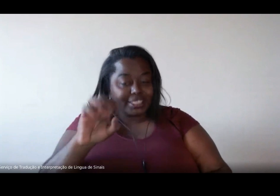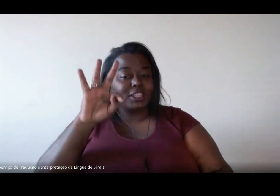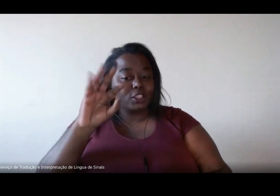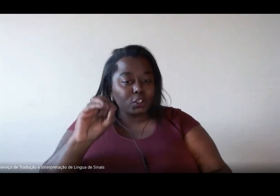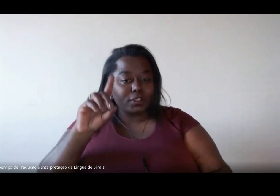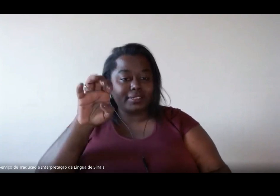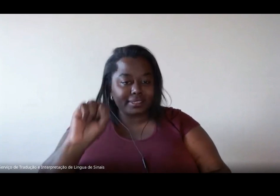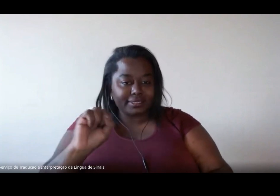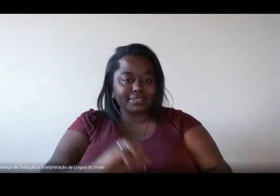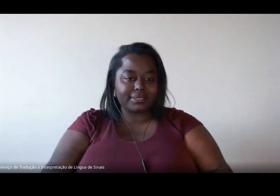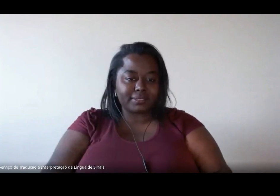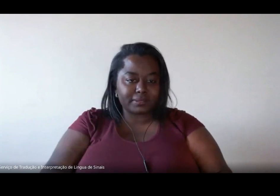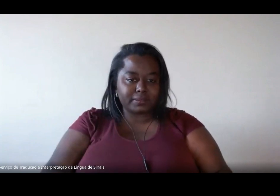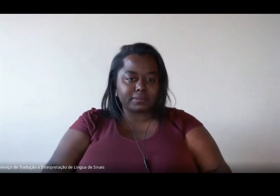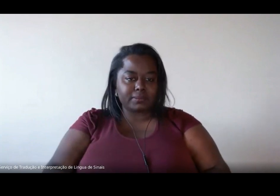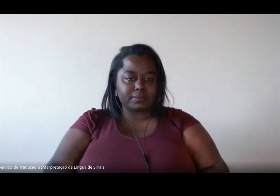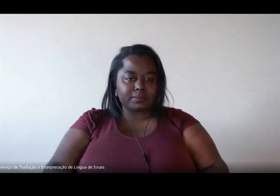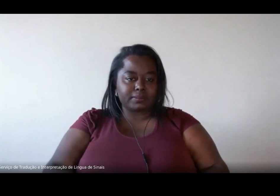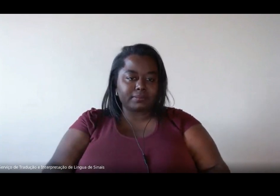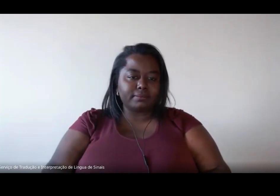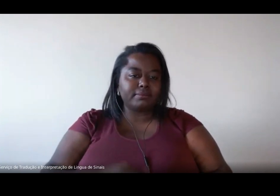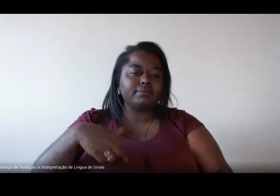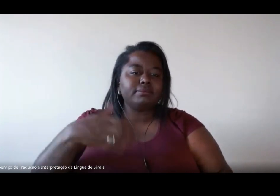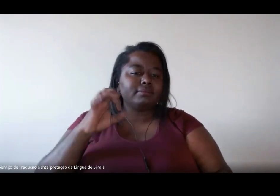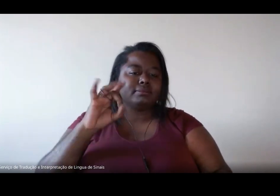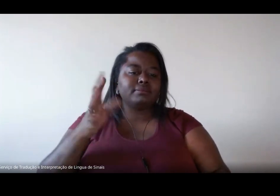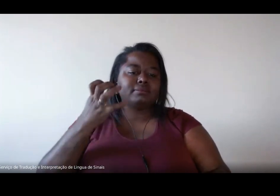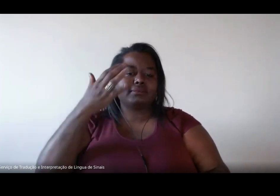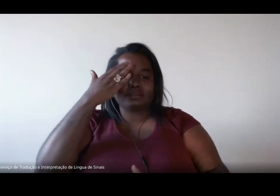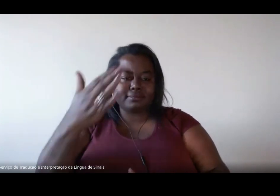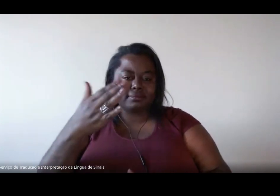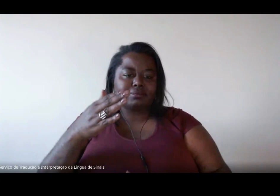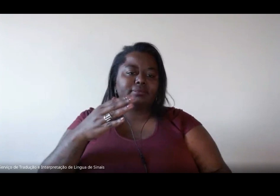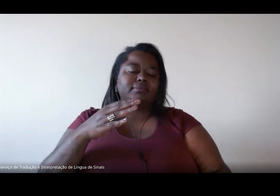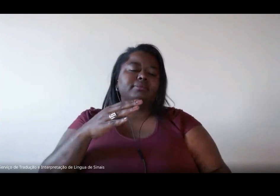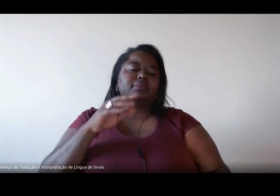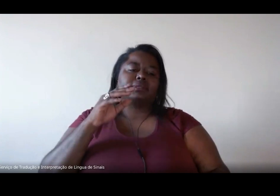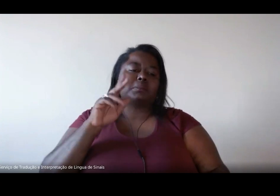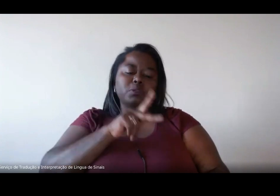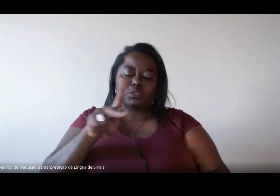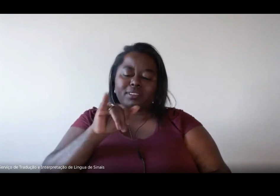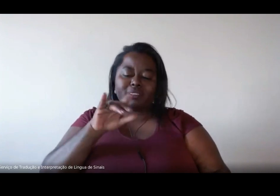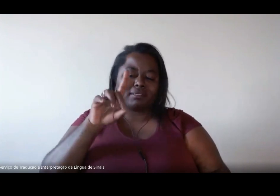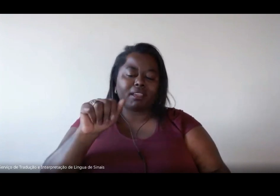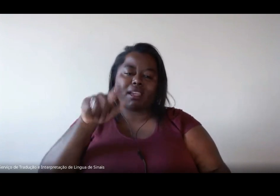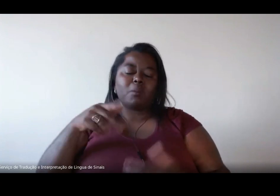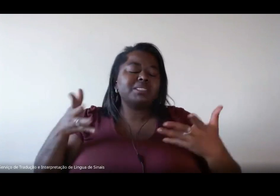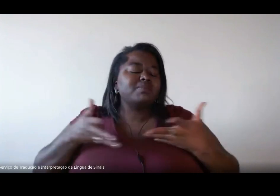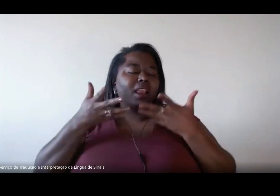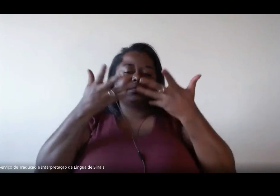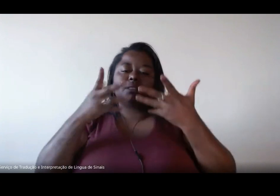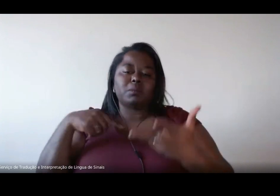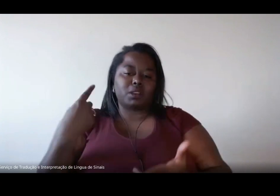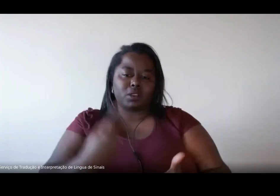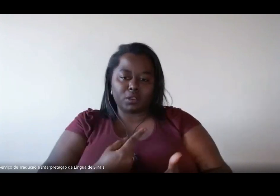queria agradecer a você. Professora Aida é uma inspiração para todos nós. Não? Que isso, né?